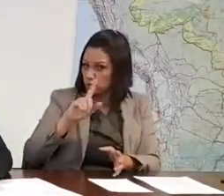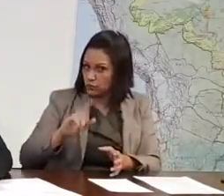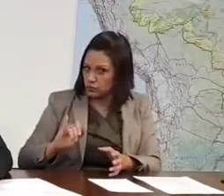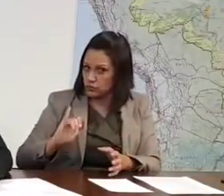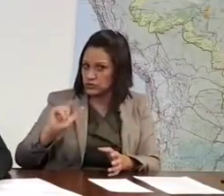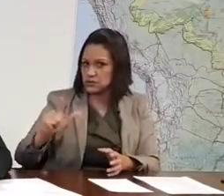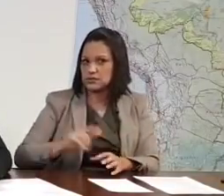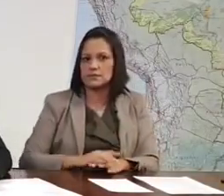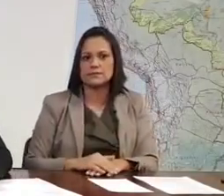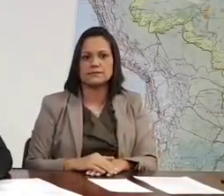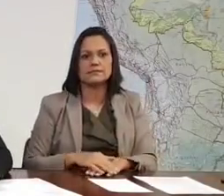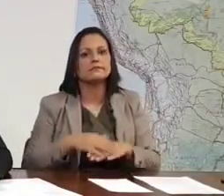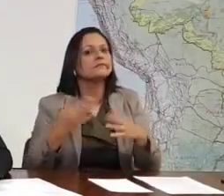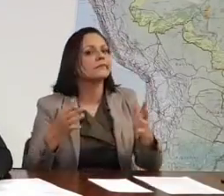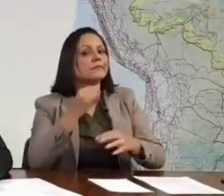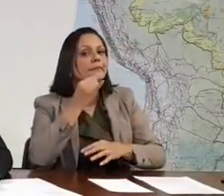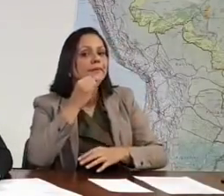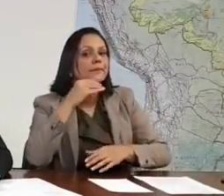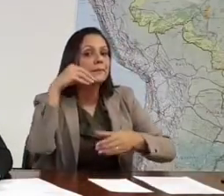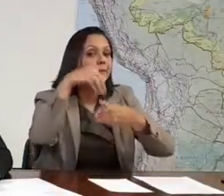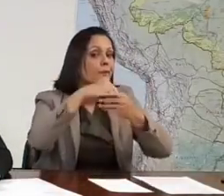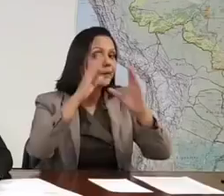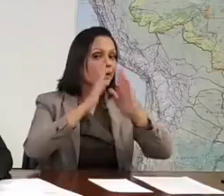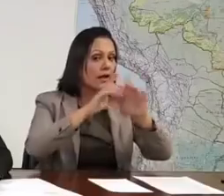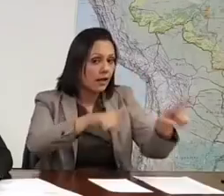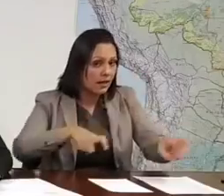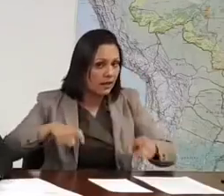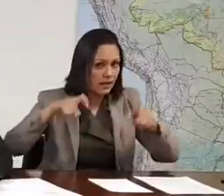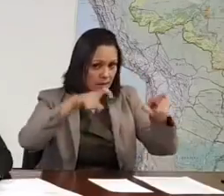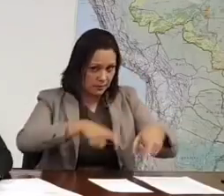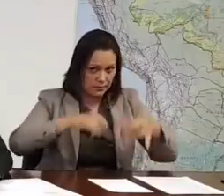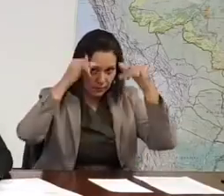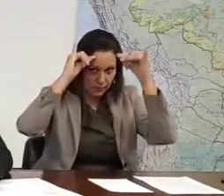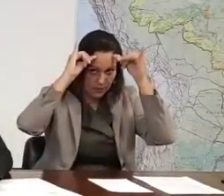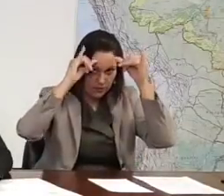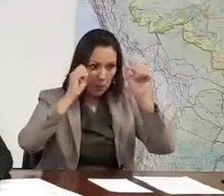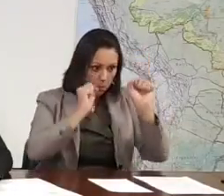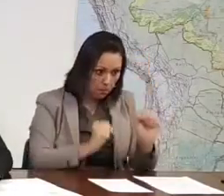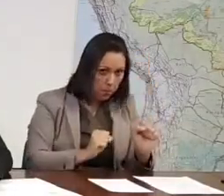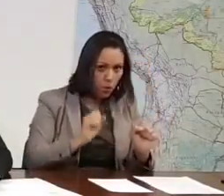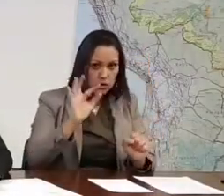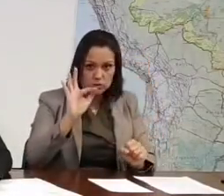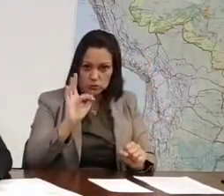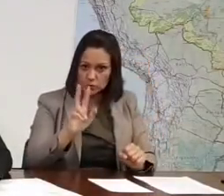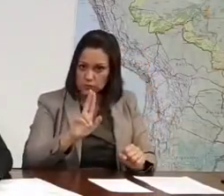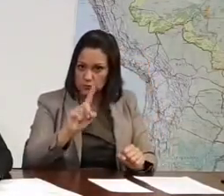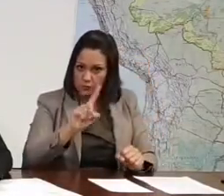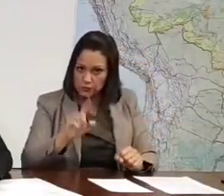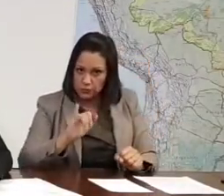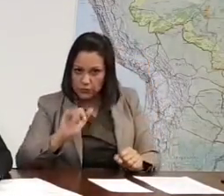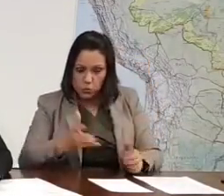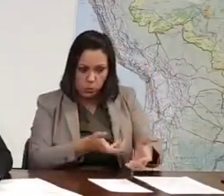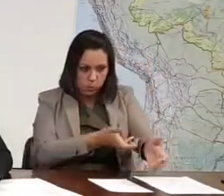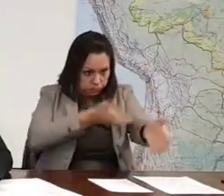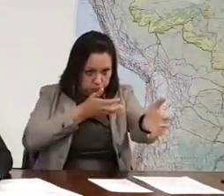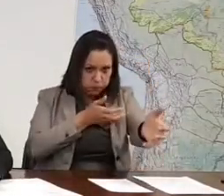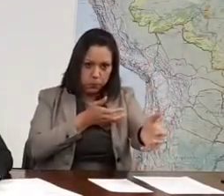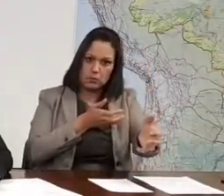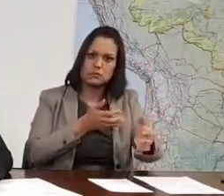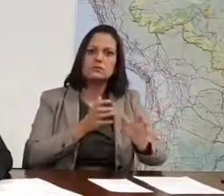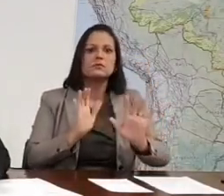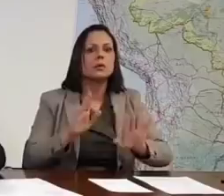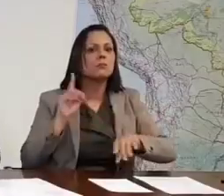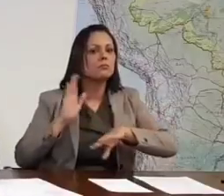porte de fuzil em área rural. Tá ok? Então, no caso do fuzil, a aferição dos parâmetros vai ser feita